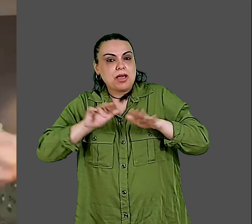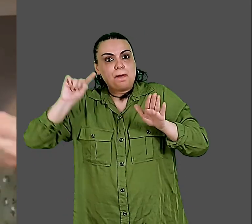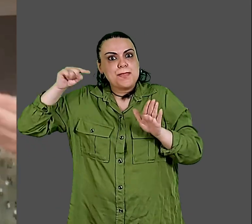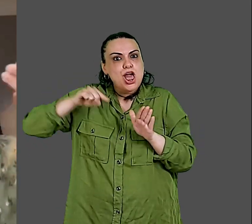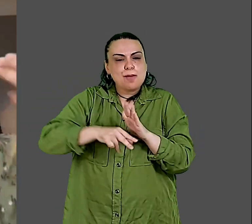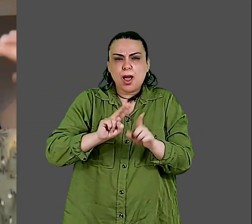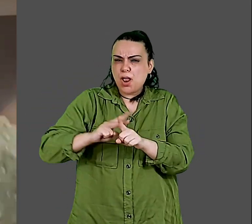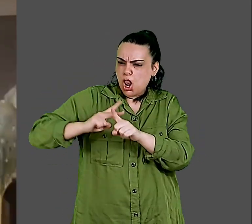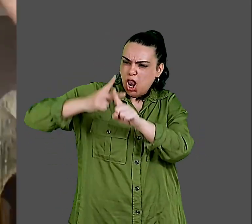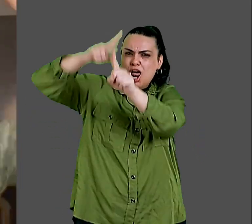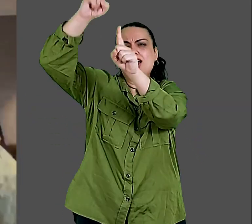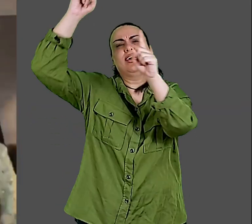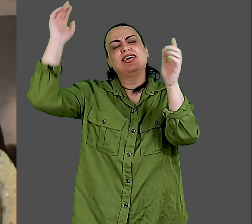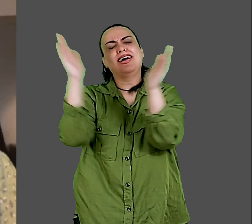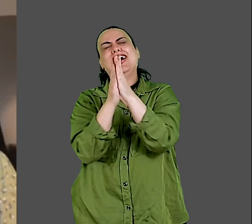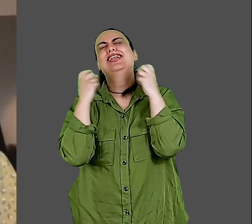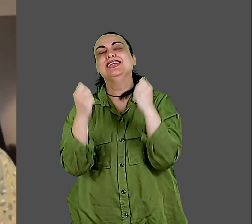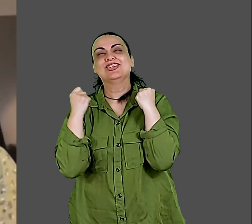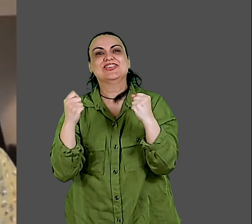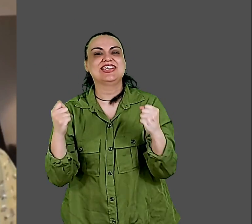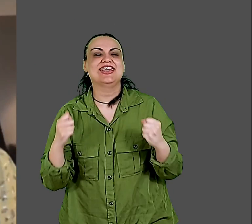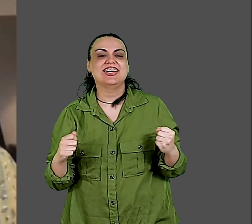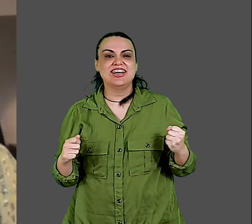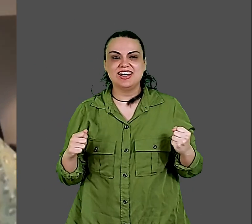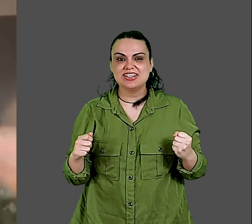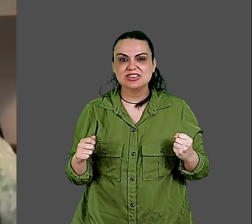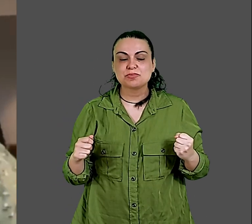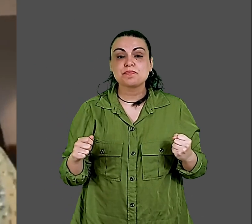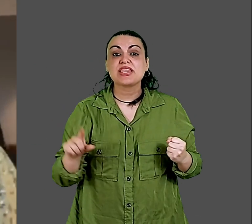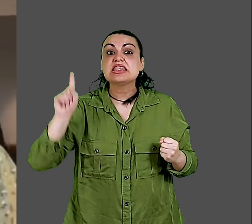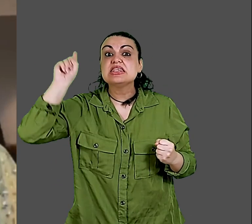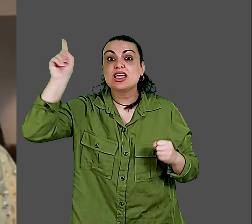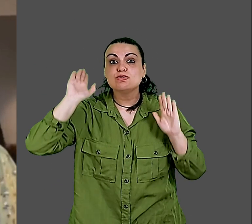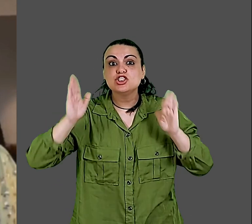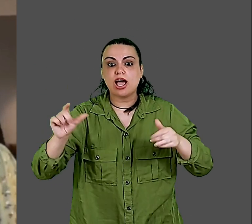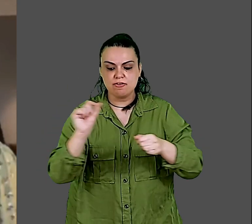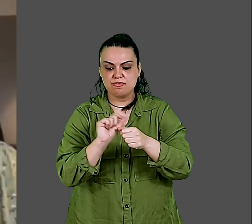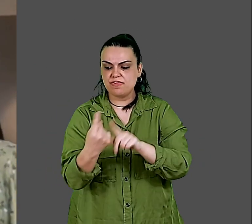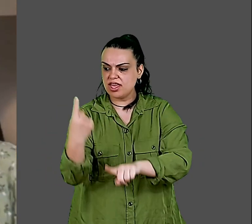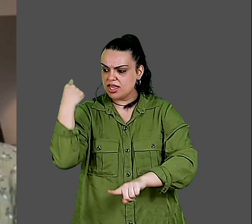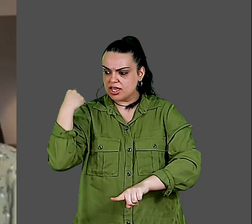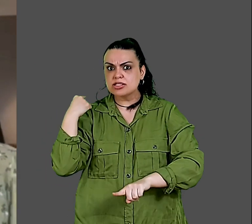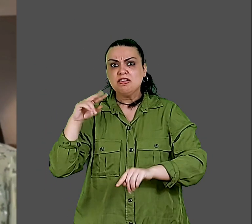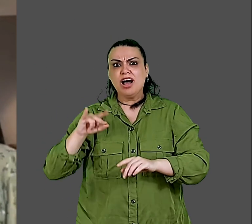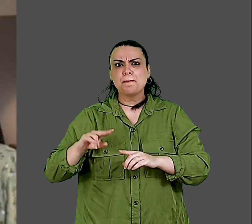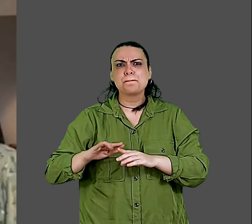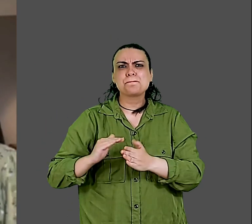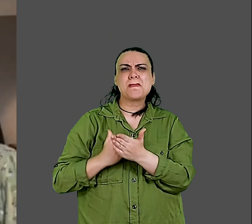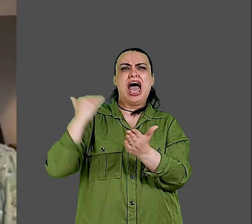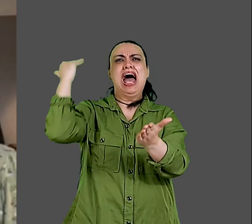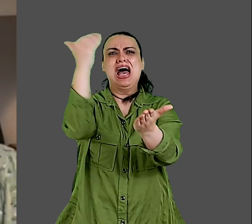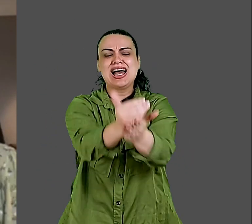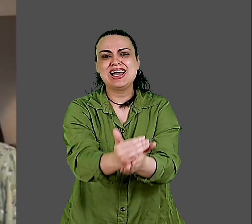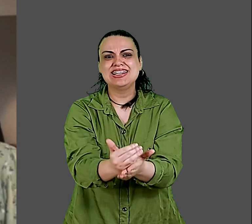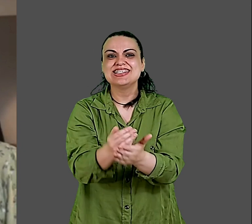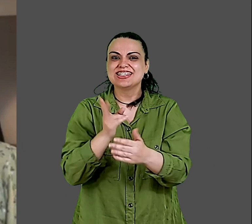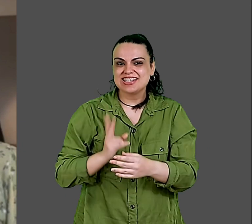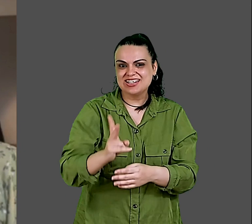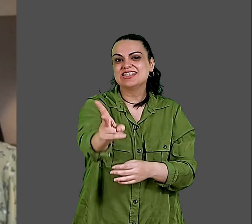que multiplica. Aleluia! Aquilo que ele já fez. Então, quando ele diz isso a